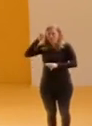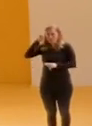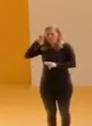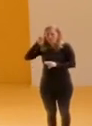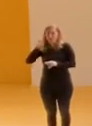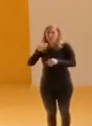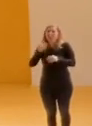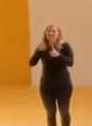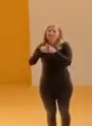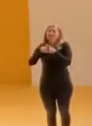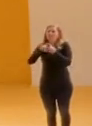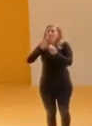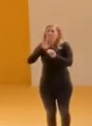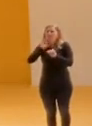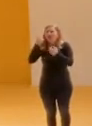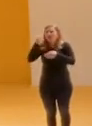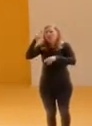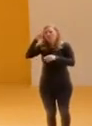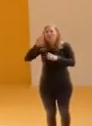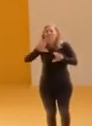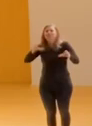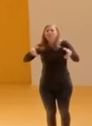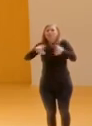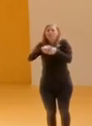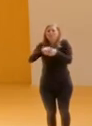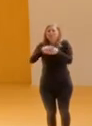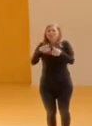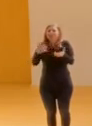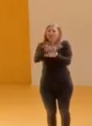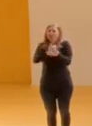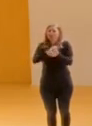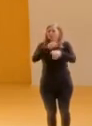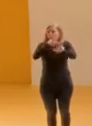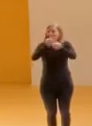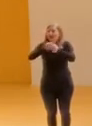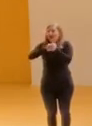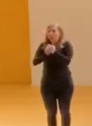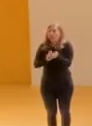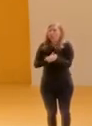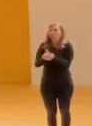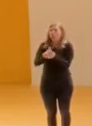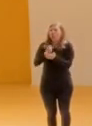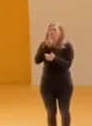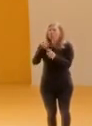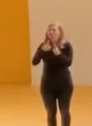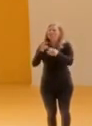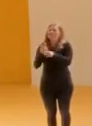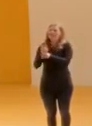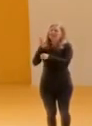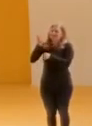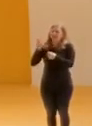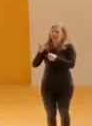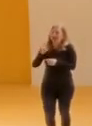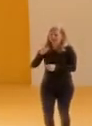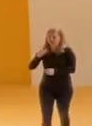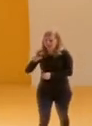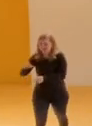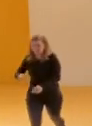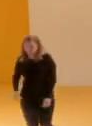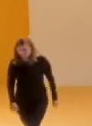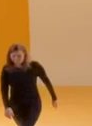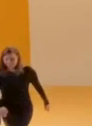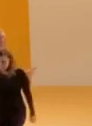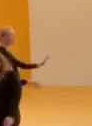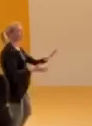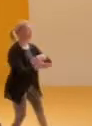tak samo jak nie rozumieją do końca wspólnoty zbierać głowicy Czy szczury na pewno o co chodzi z tą nadwyżką kaloryczną weźmy sobie